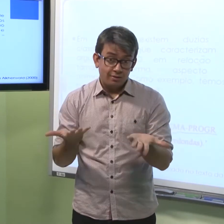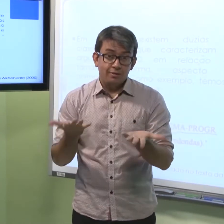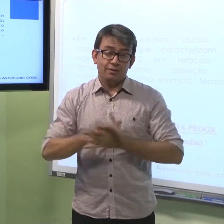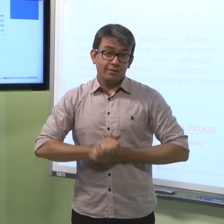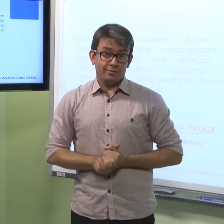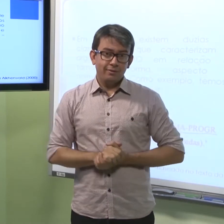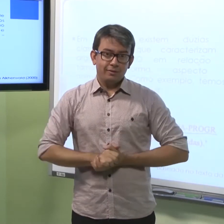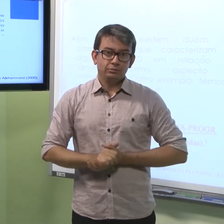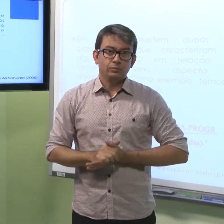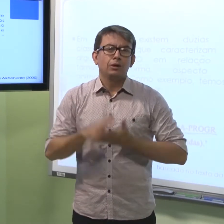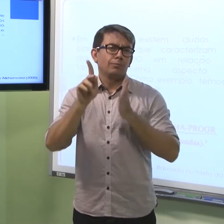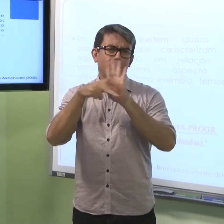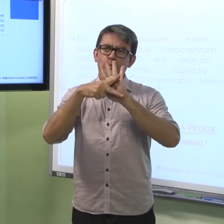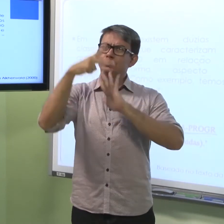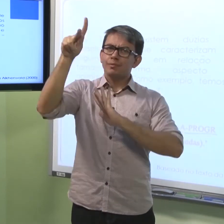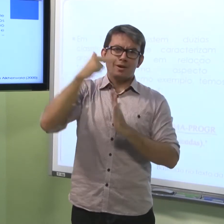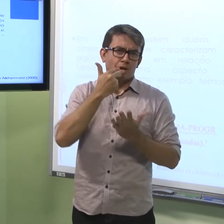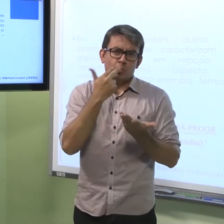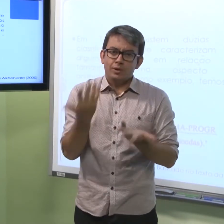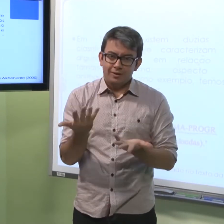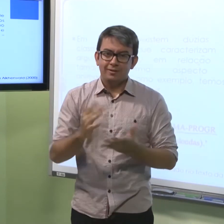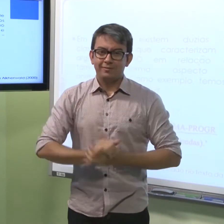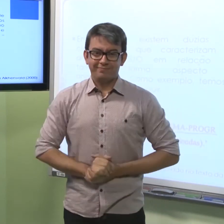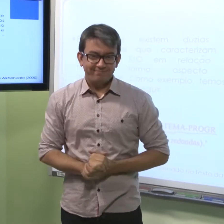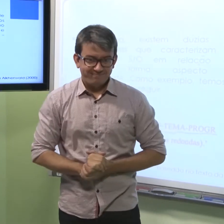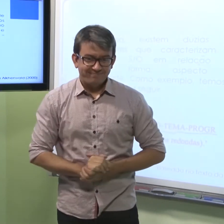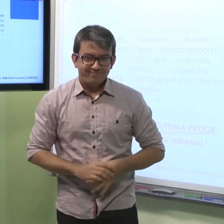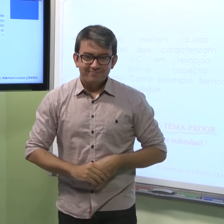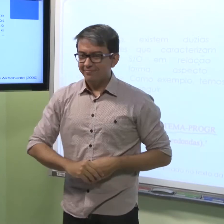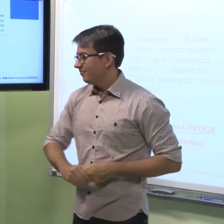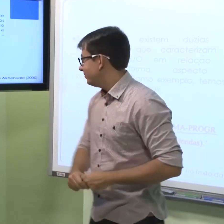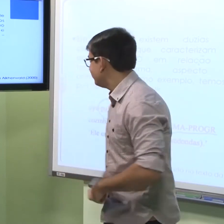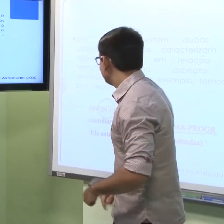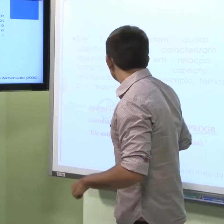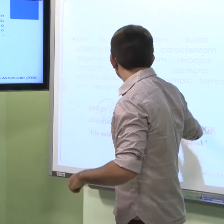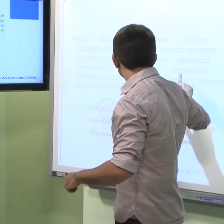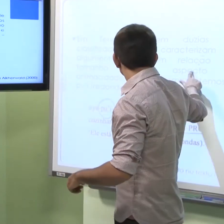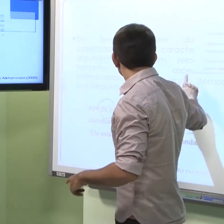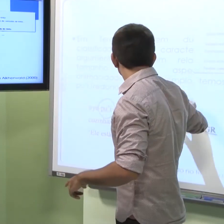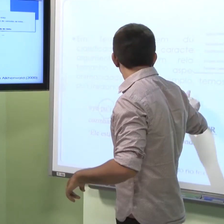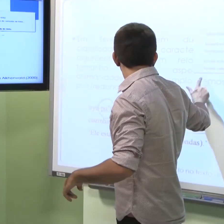Significa lá uma coisa redonda. É próprio da língua deles.